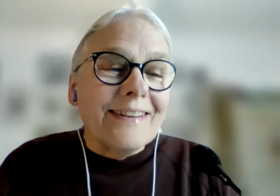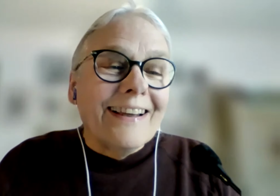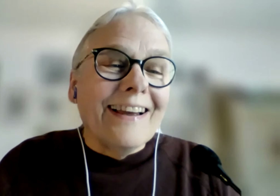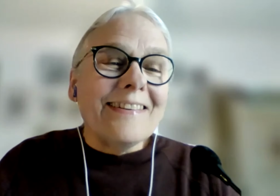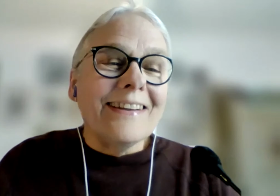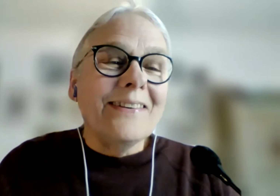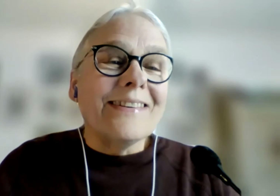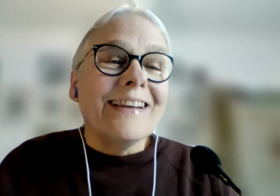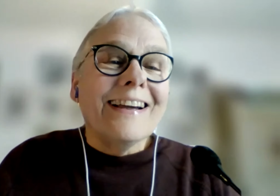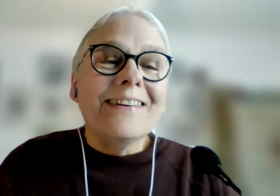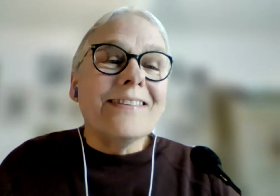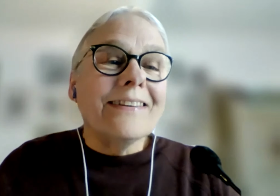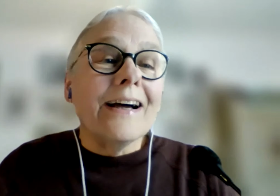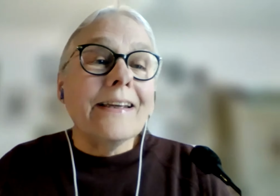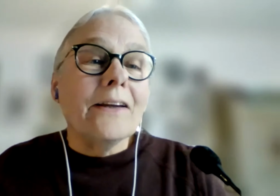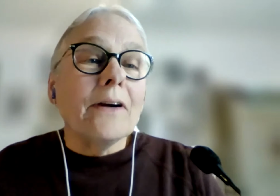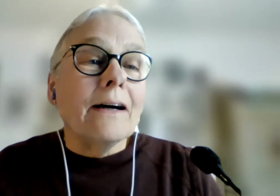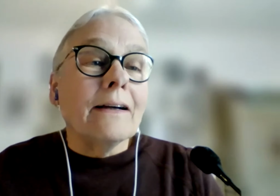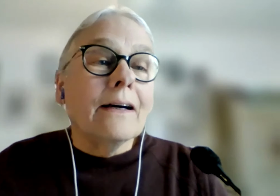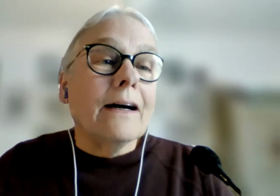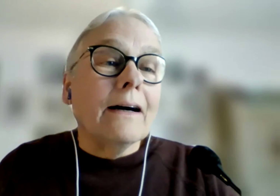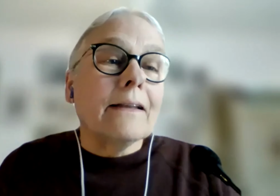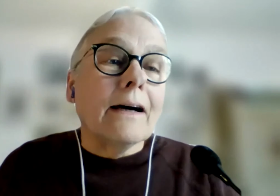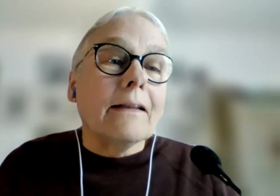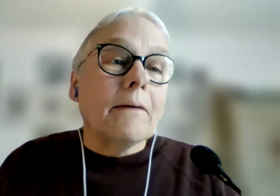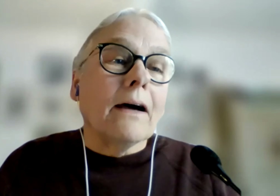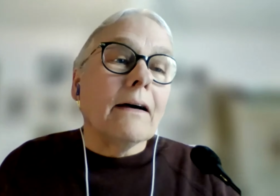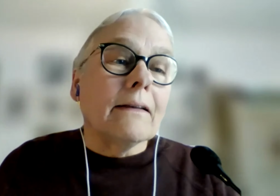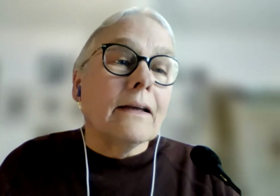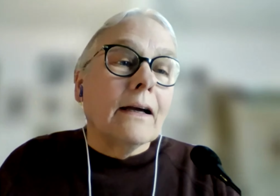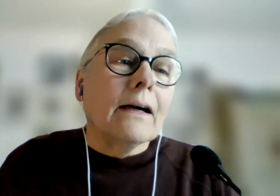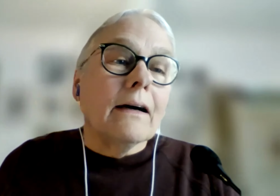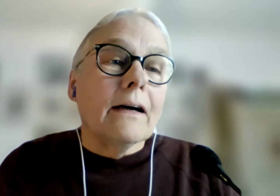this is, let's see who's still not here.